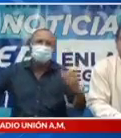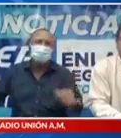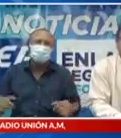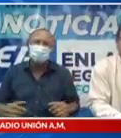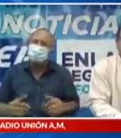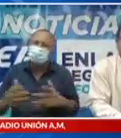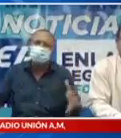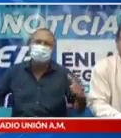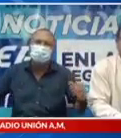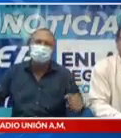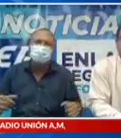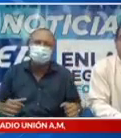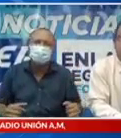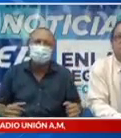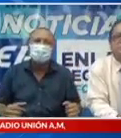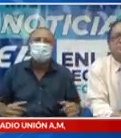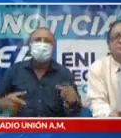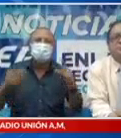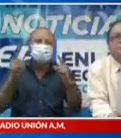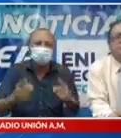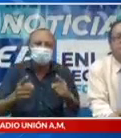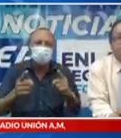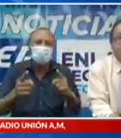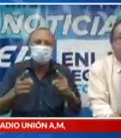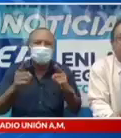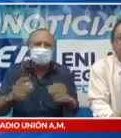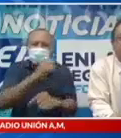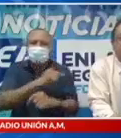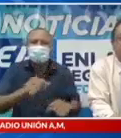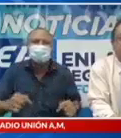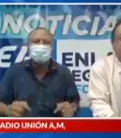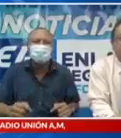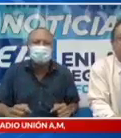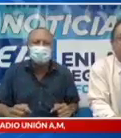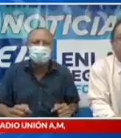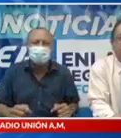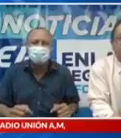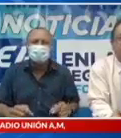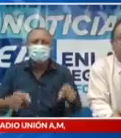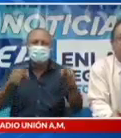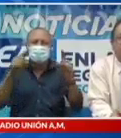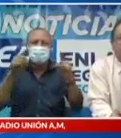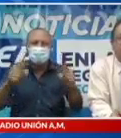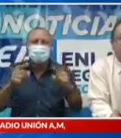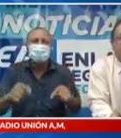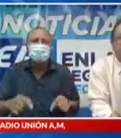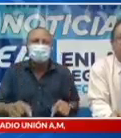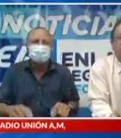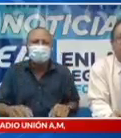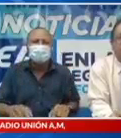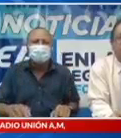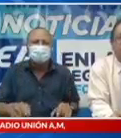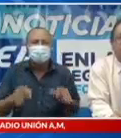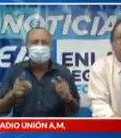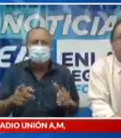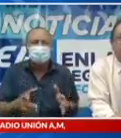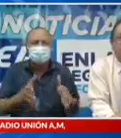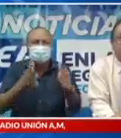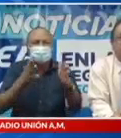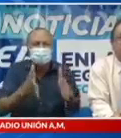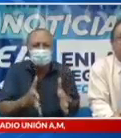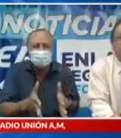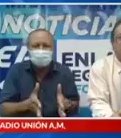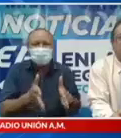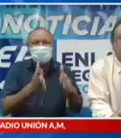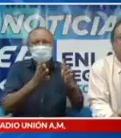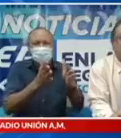un defecadero de gatos. Por Dios, ante una vergüenza. Nosotros tenemos que reivindicar Esmeralda, y lo vamos a reivindicar sobre la